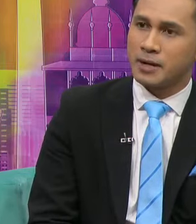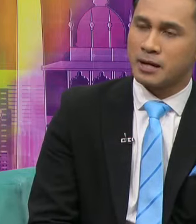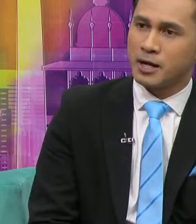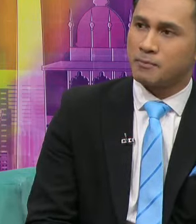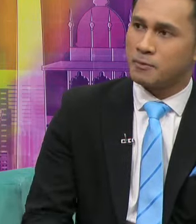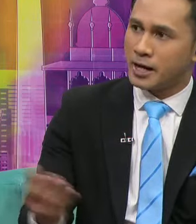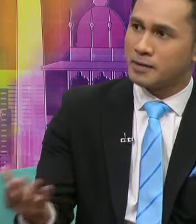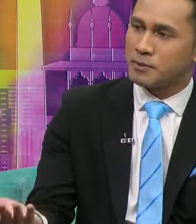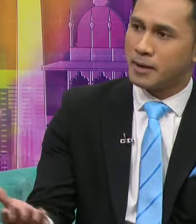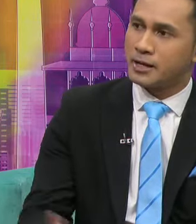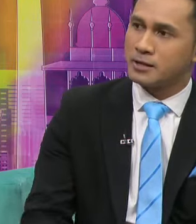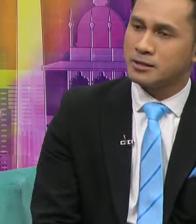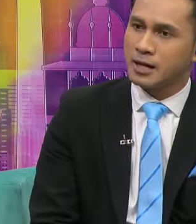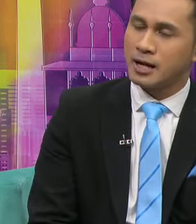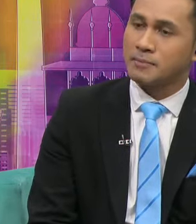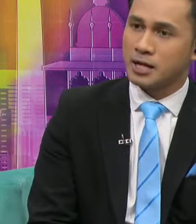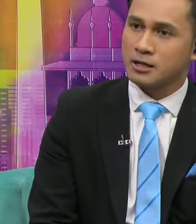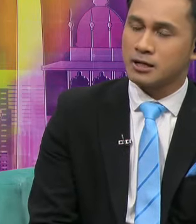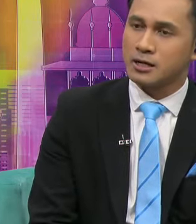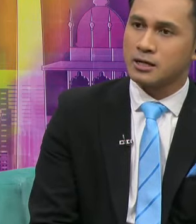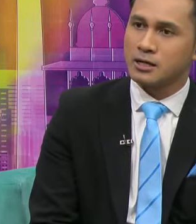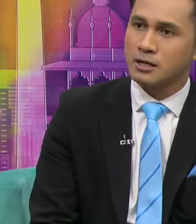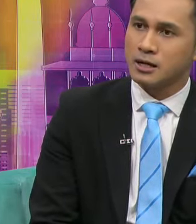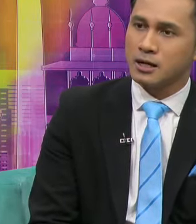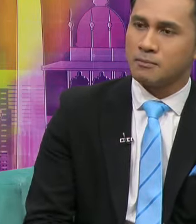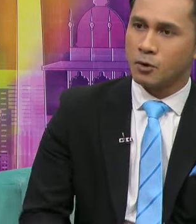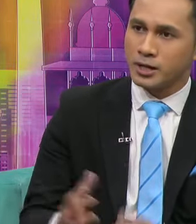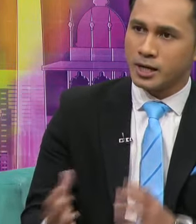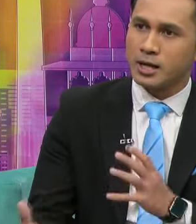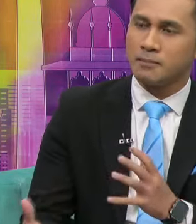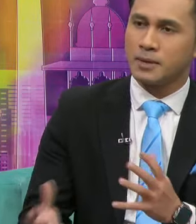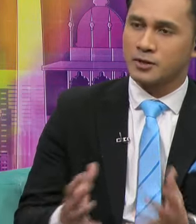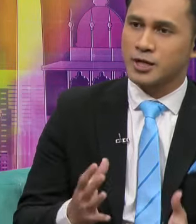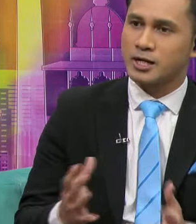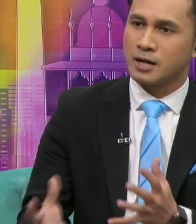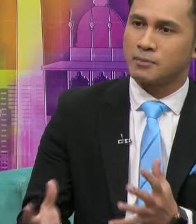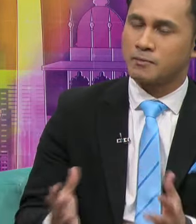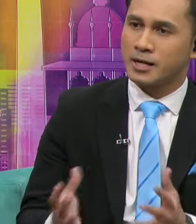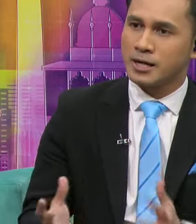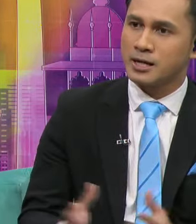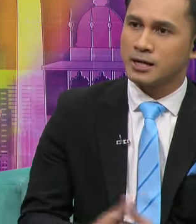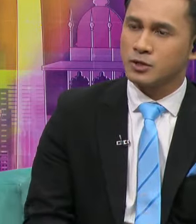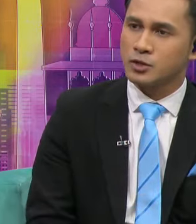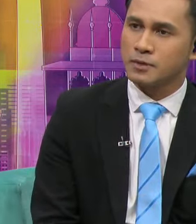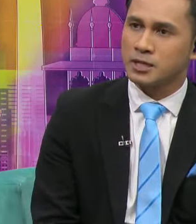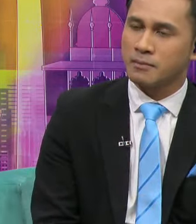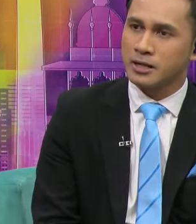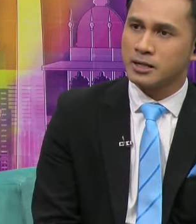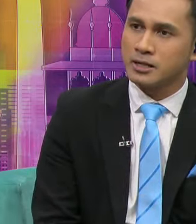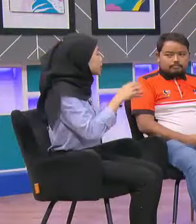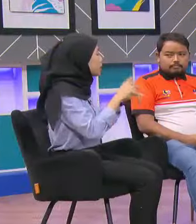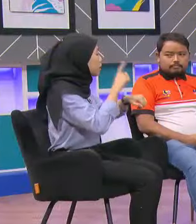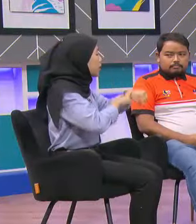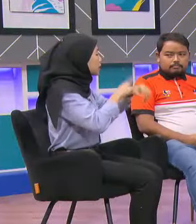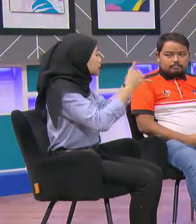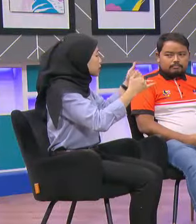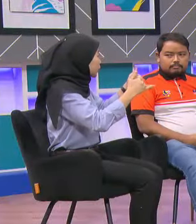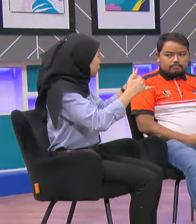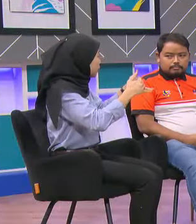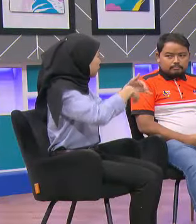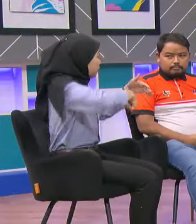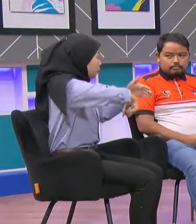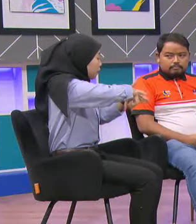Jadi bagaimana pemain-pemain dalam kategori ini boleh melaksanakan permainan ini seperti mana yang